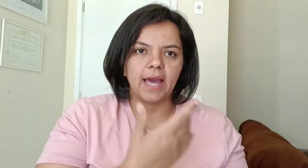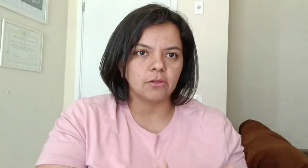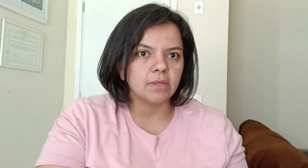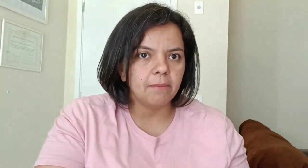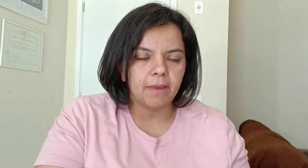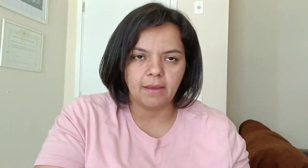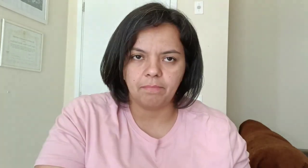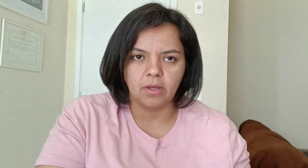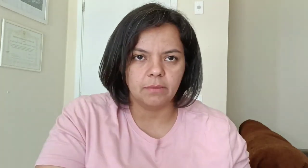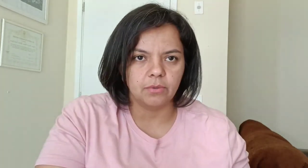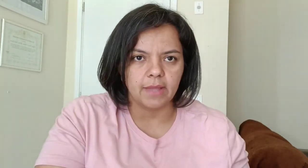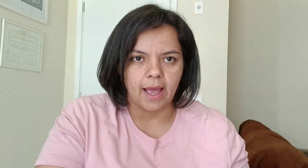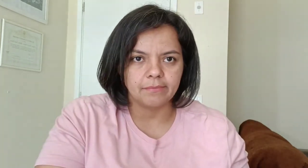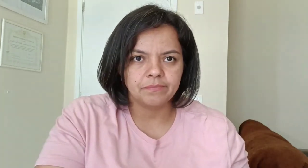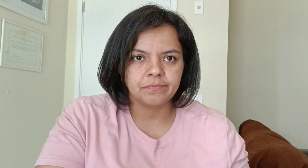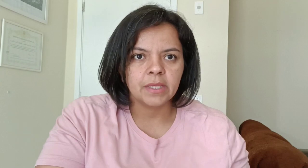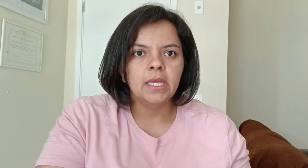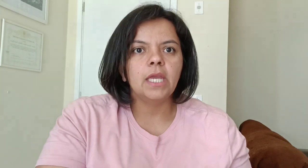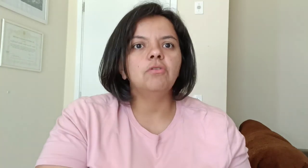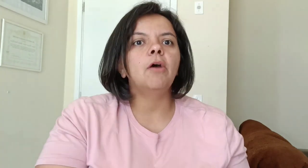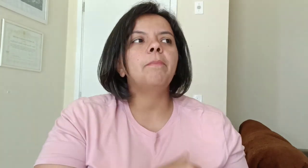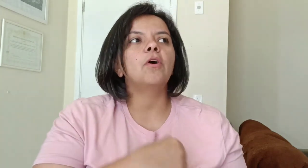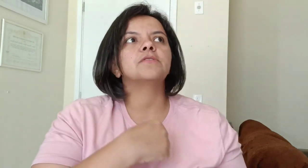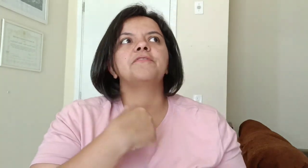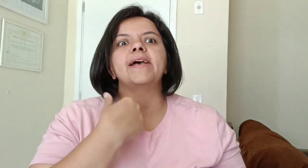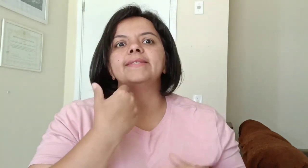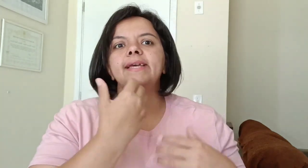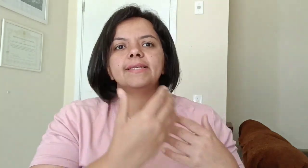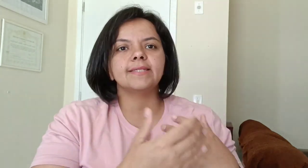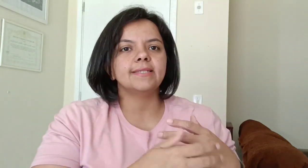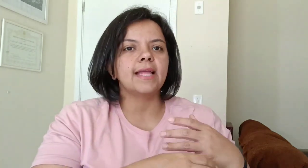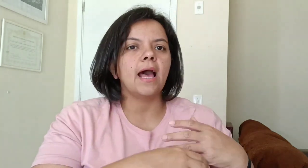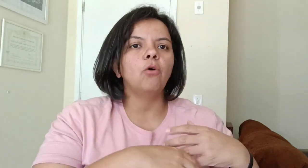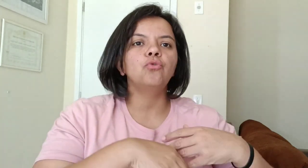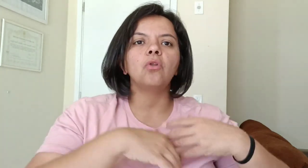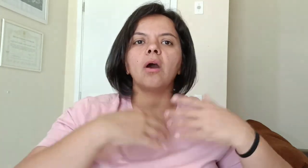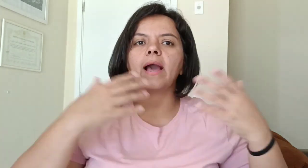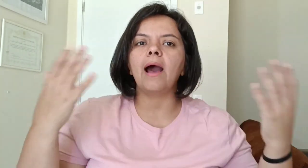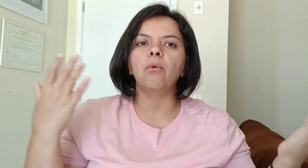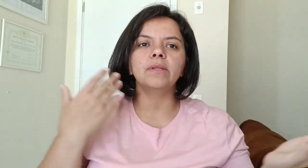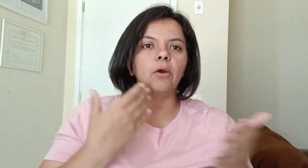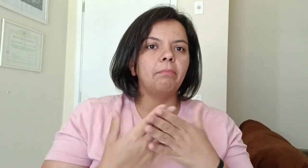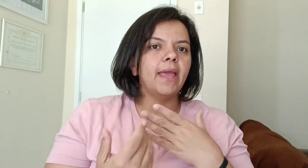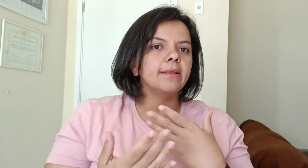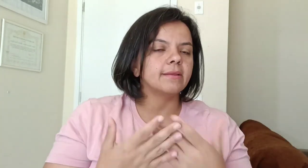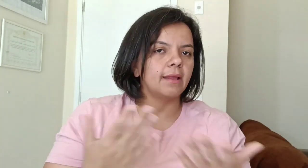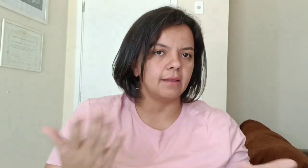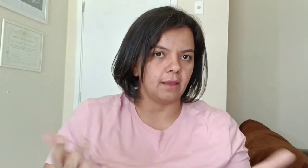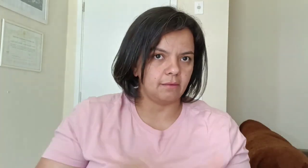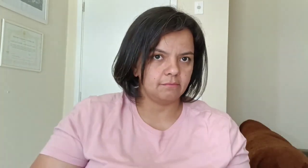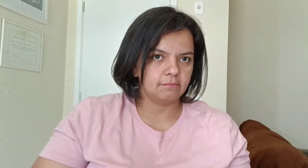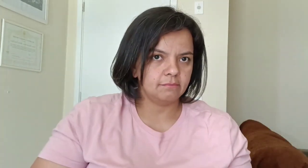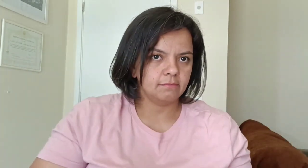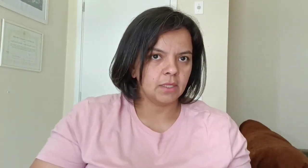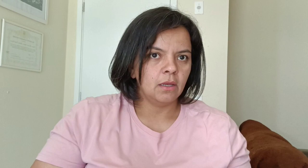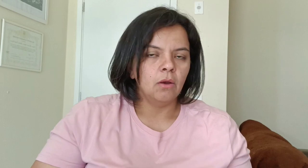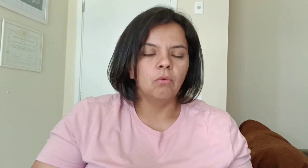significado também pode mudar. Eu não posso fazer esse sinal no local onde eu bem entender. Um